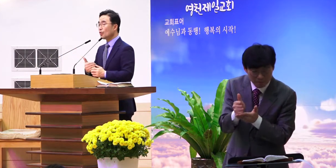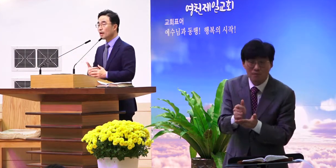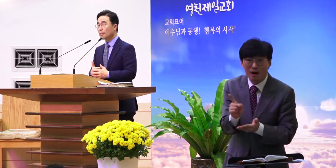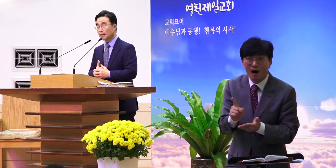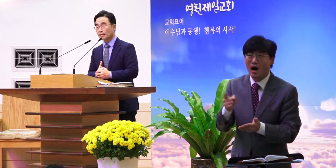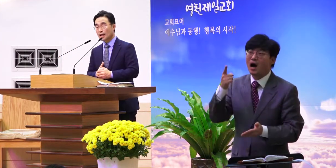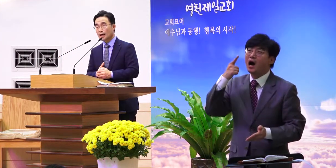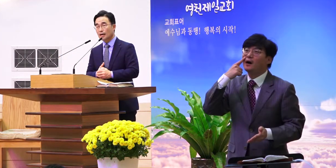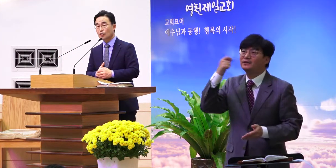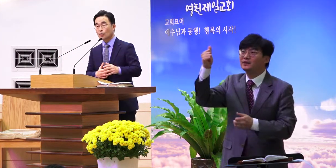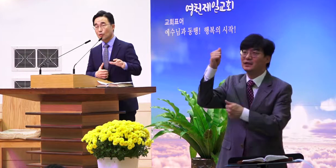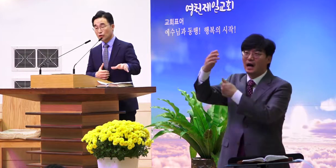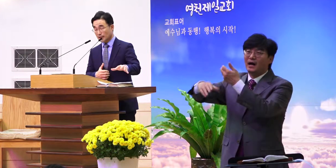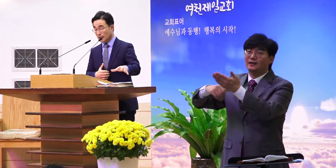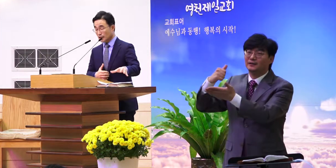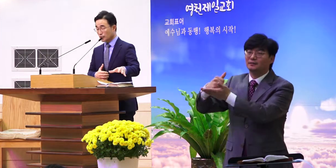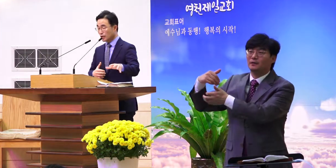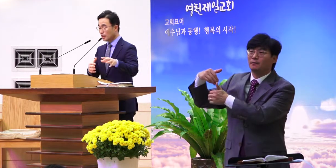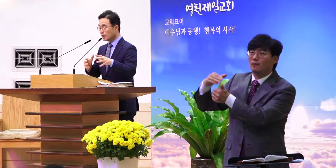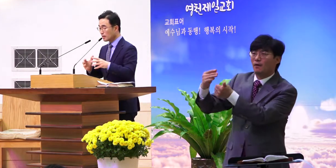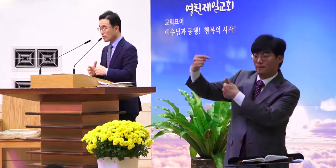아버지로부터 보냄받았다. 오늘 본문에도